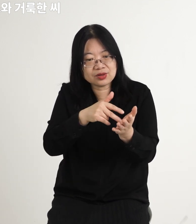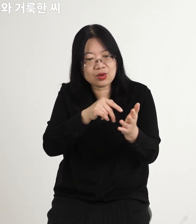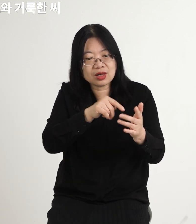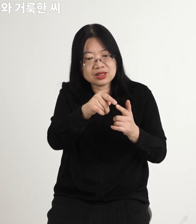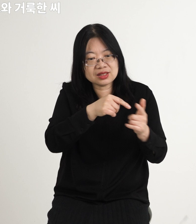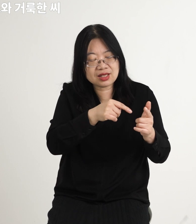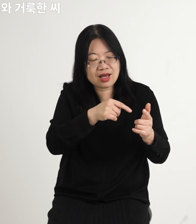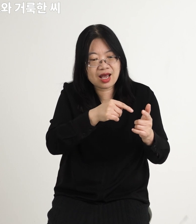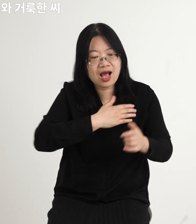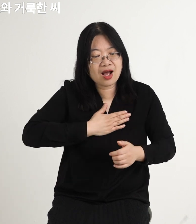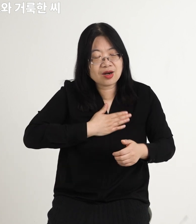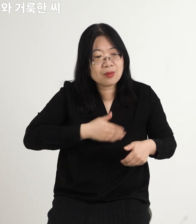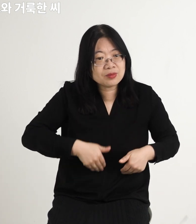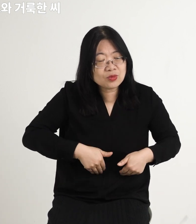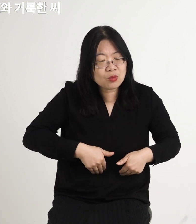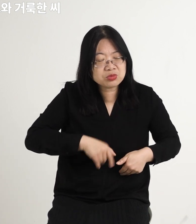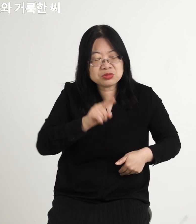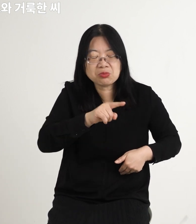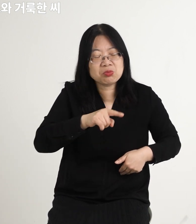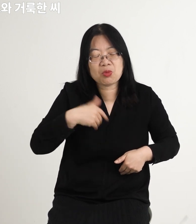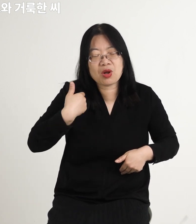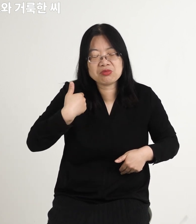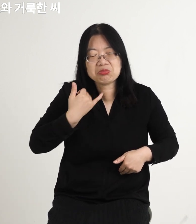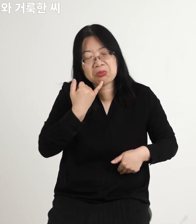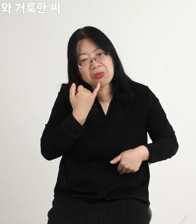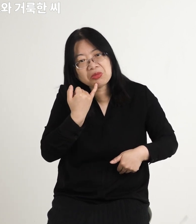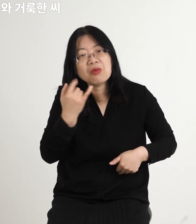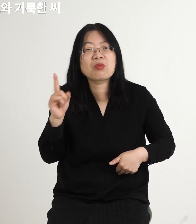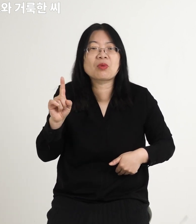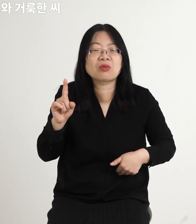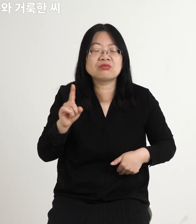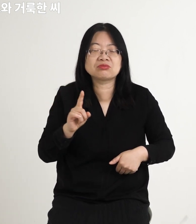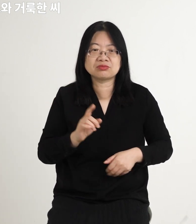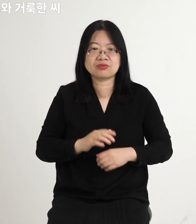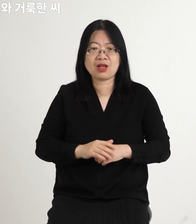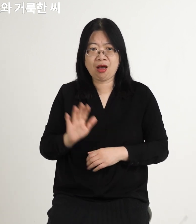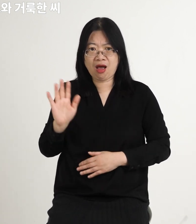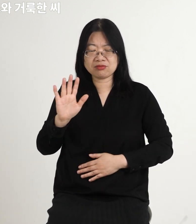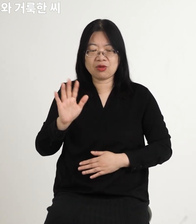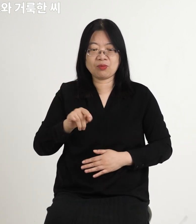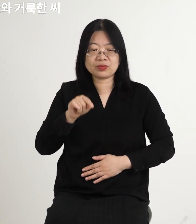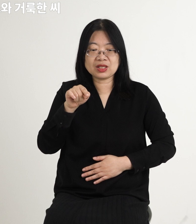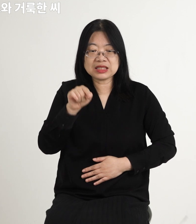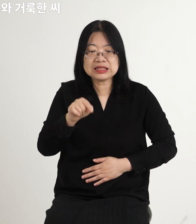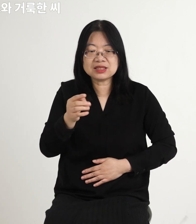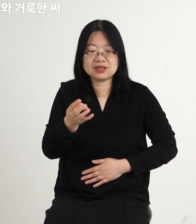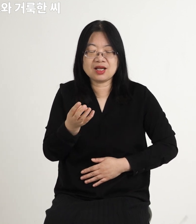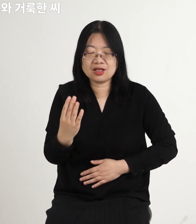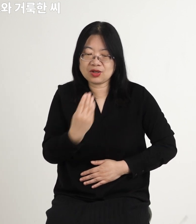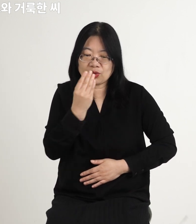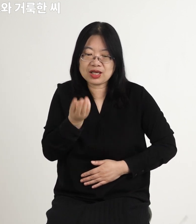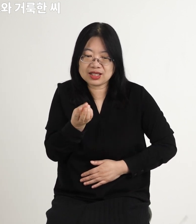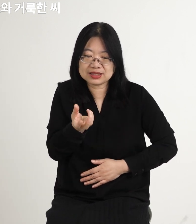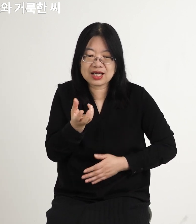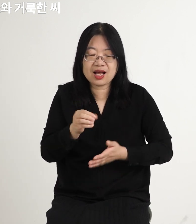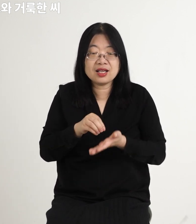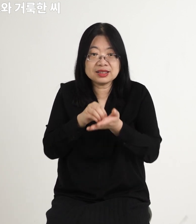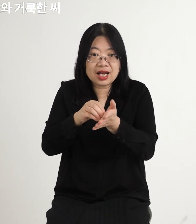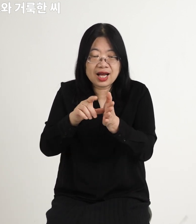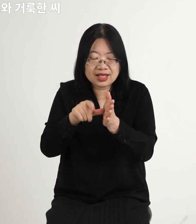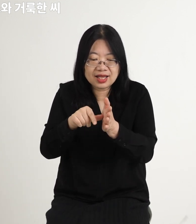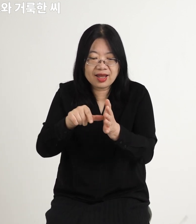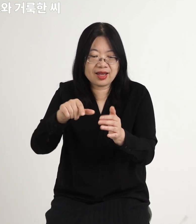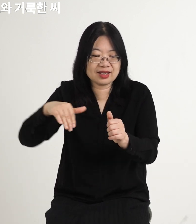필요 없을까요? 그렇죠. 그 시대의 역사의 맥락에서도 이해를